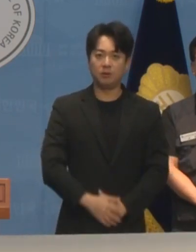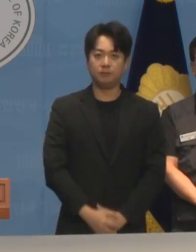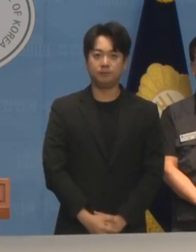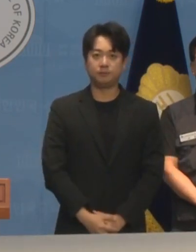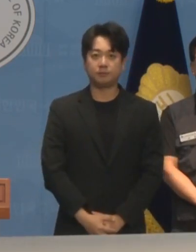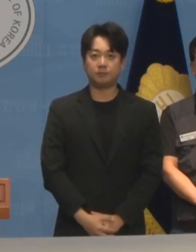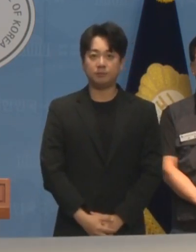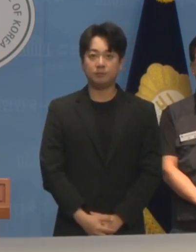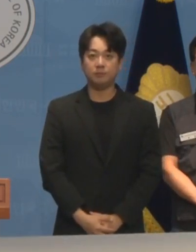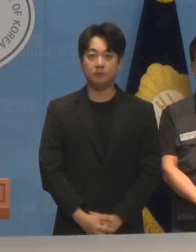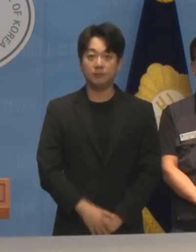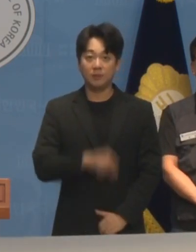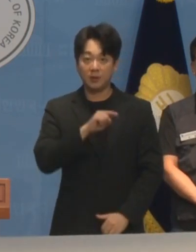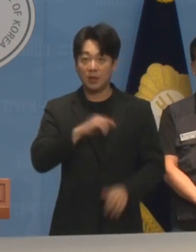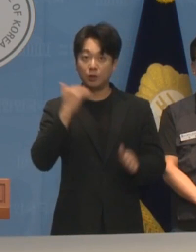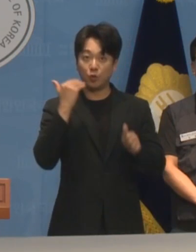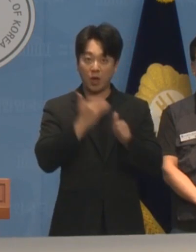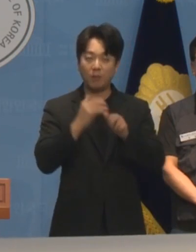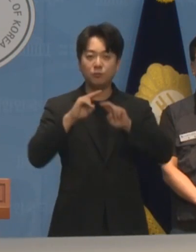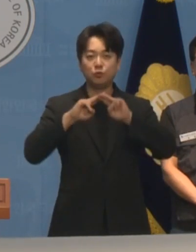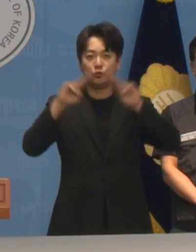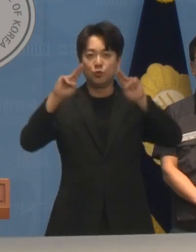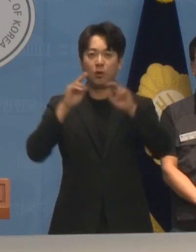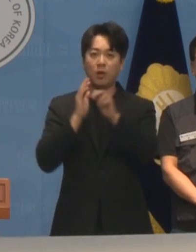정리해고를 처리하고 하청 노동자